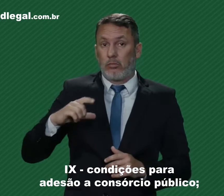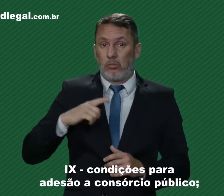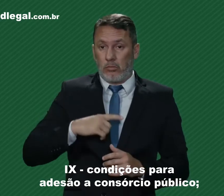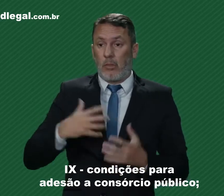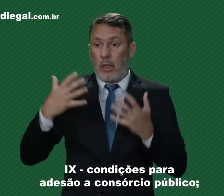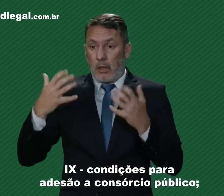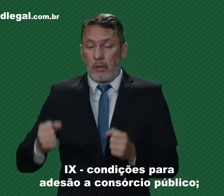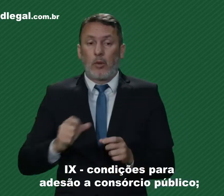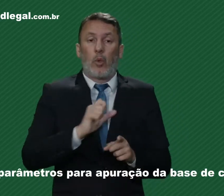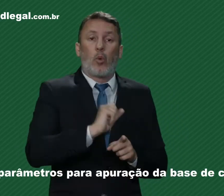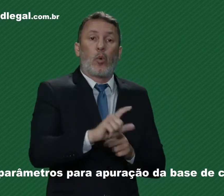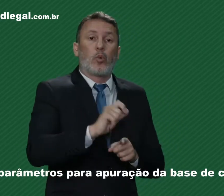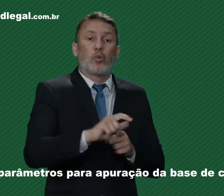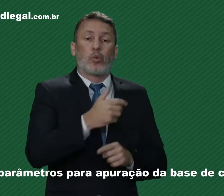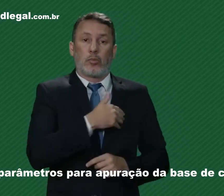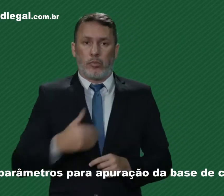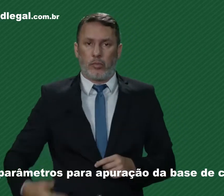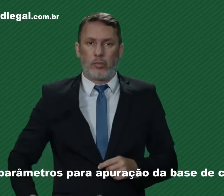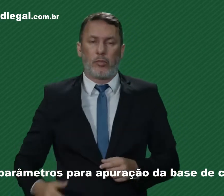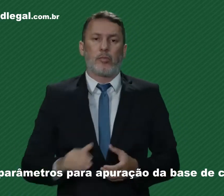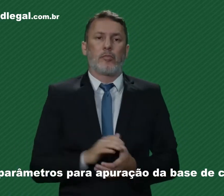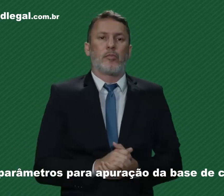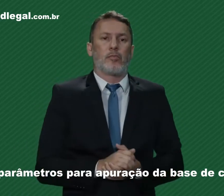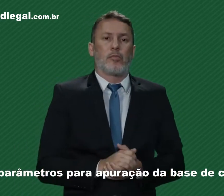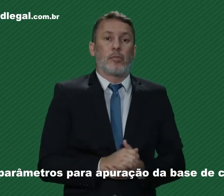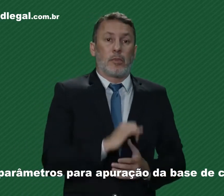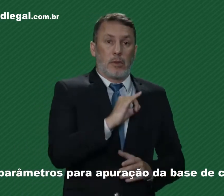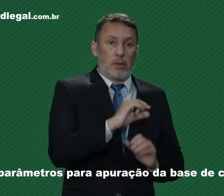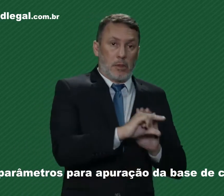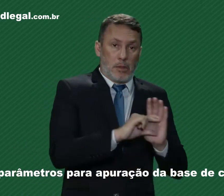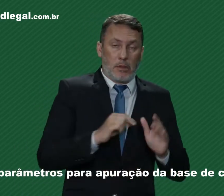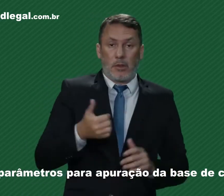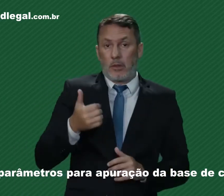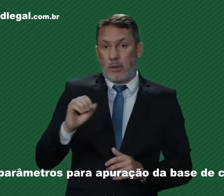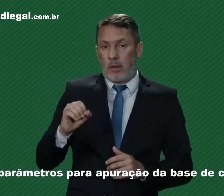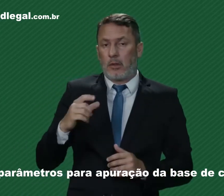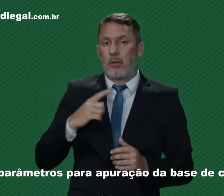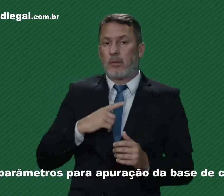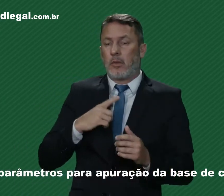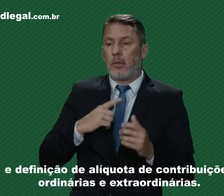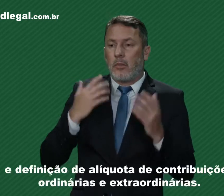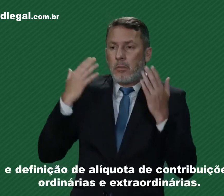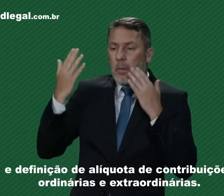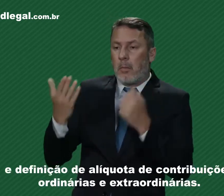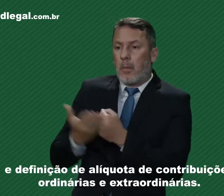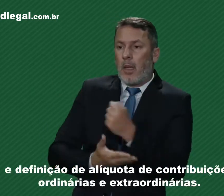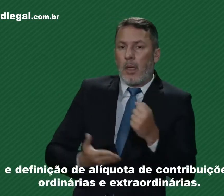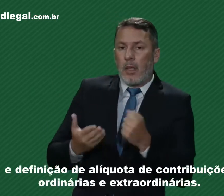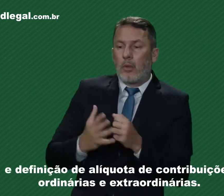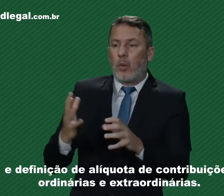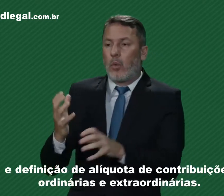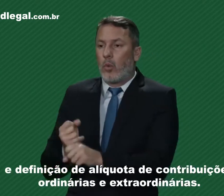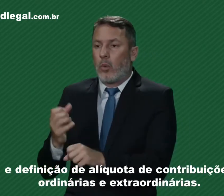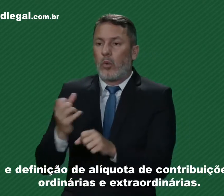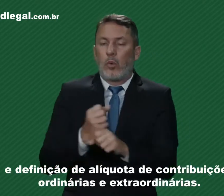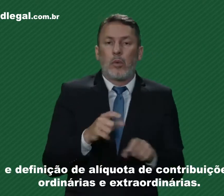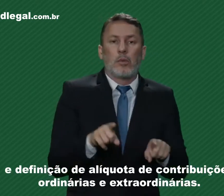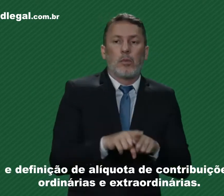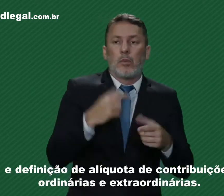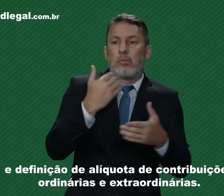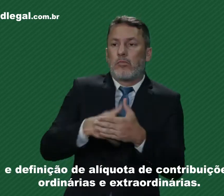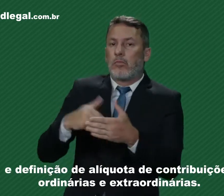a consórcio público. Inciso 10. Parâmetro para a apuração da base de cálculo e definição de alíquota